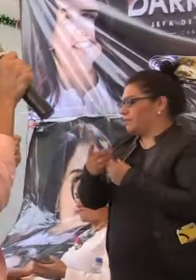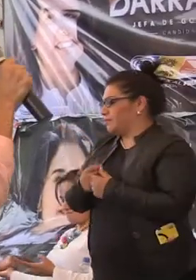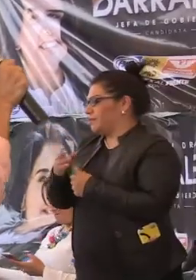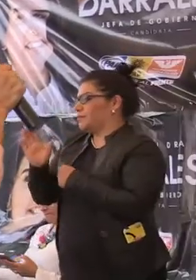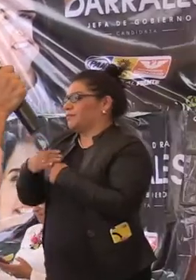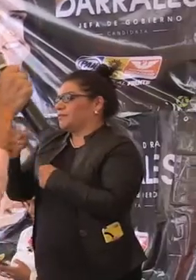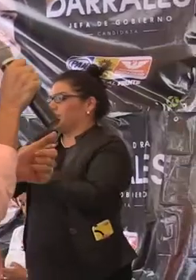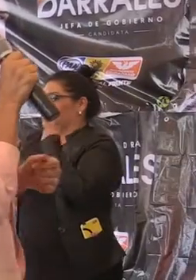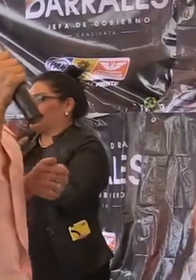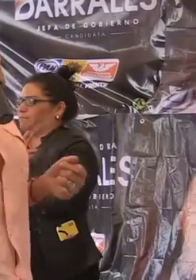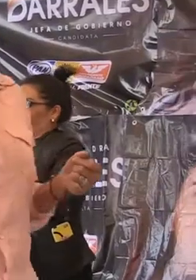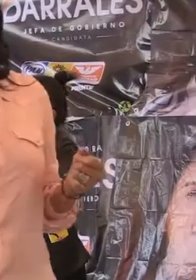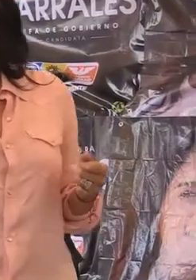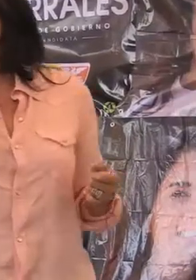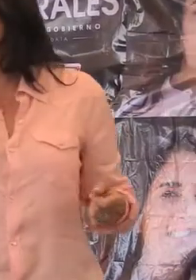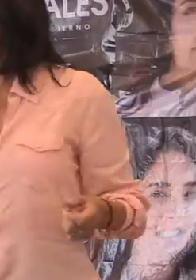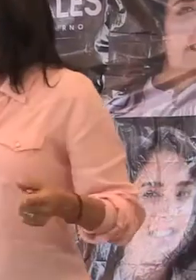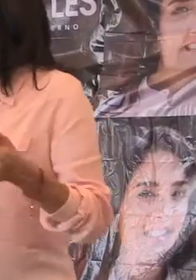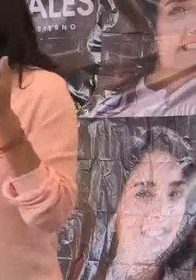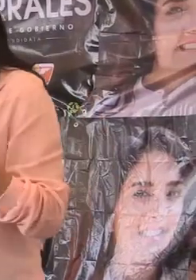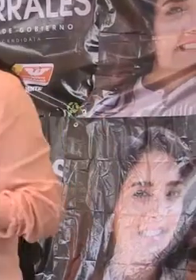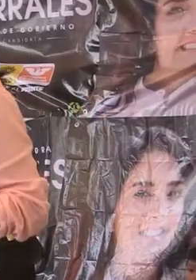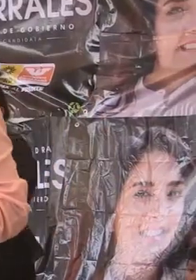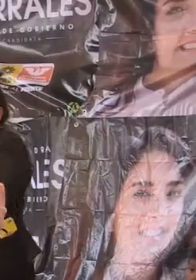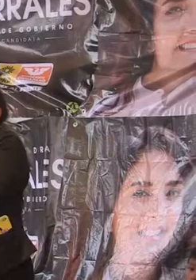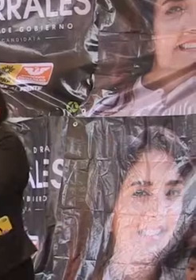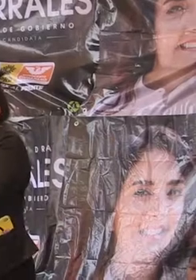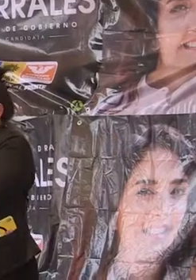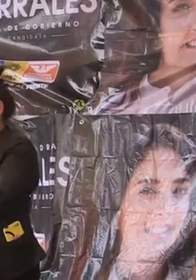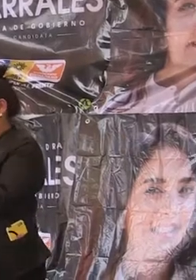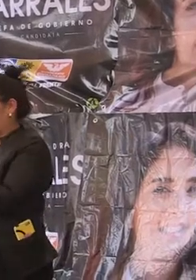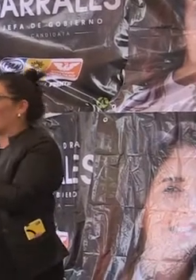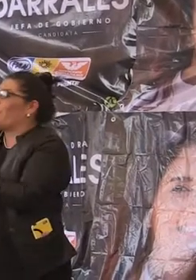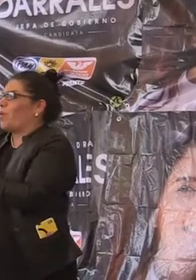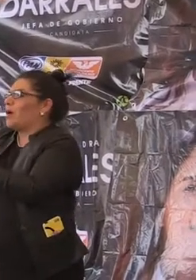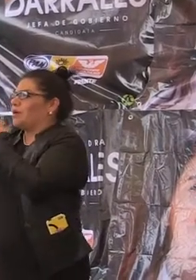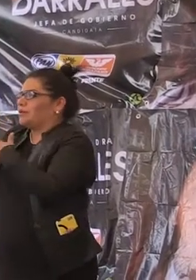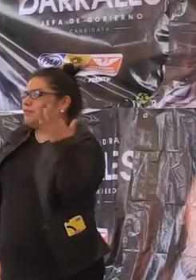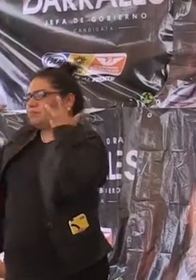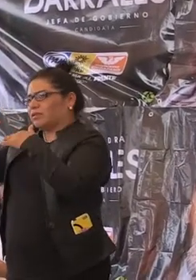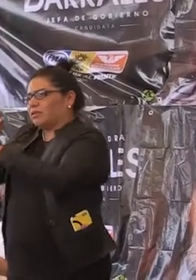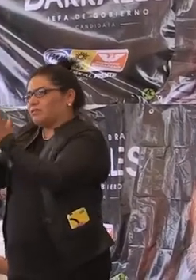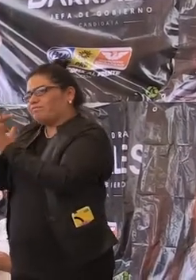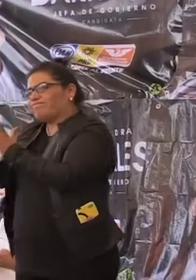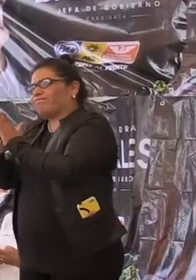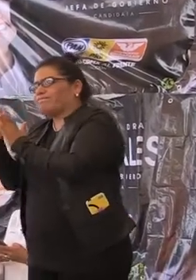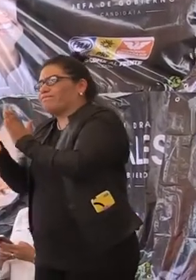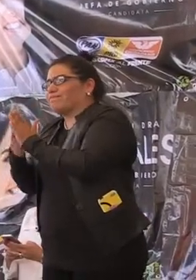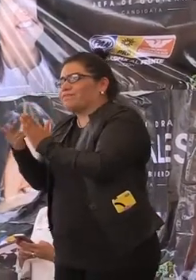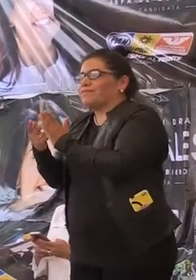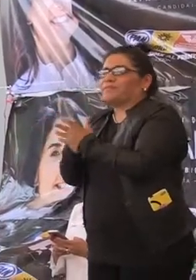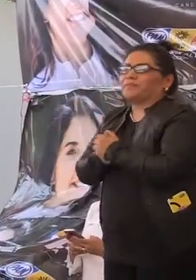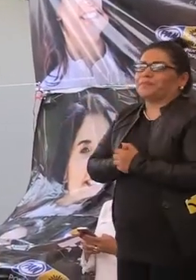qué vengo con mucho gusto a verlos el día de hoy, por qué a Xochimilco y por qué he venido muchas veces a Xochimilco.